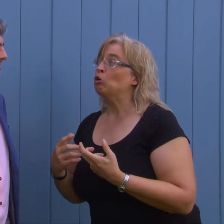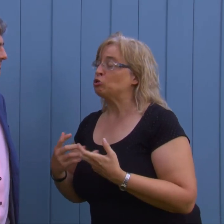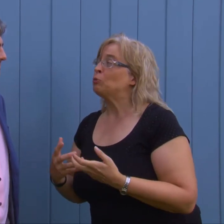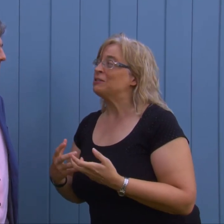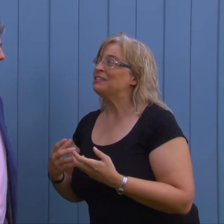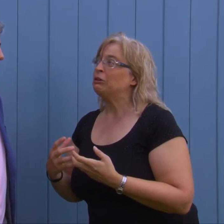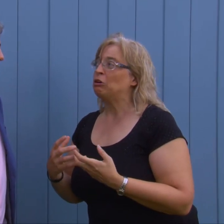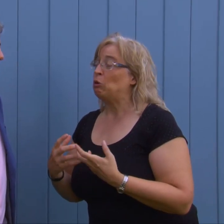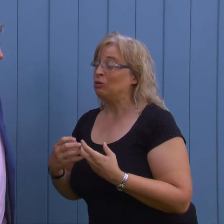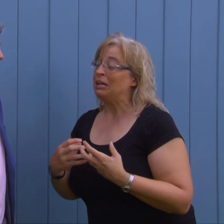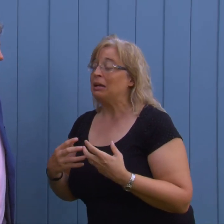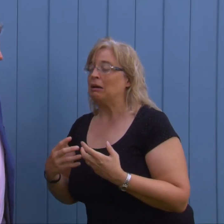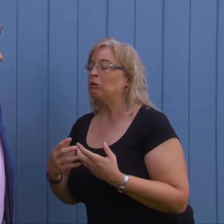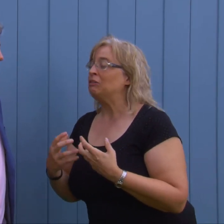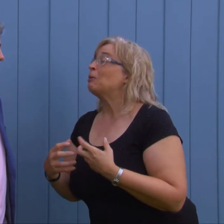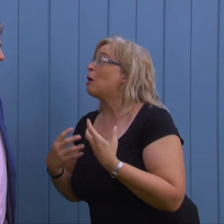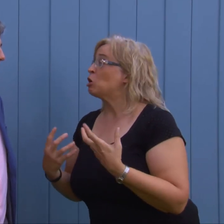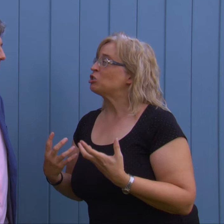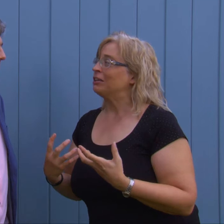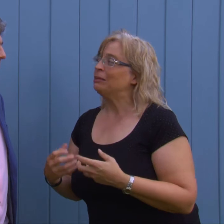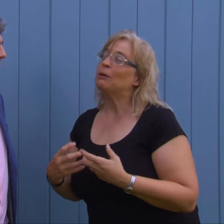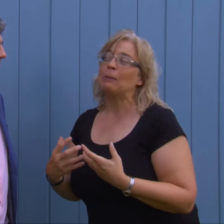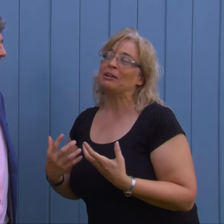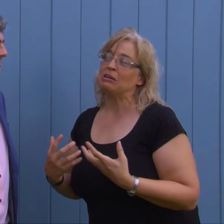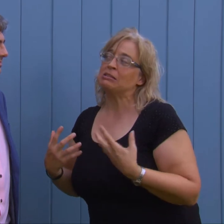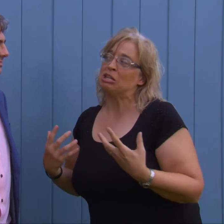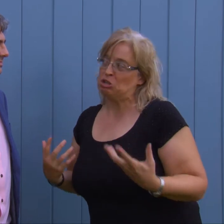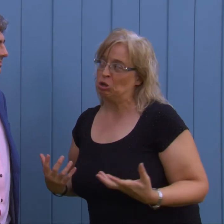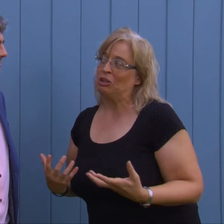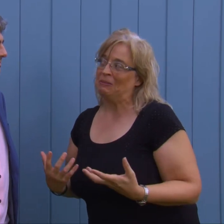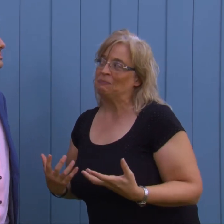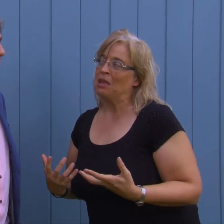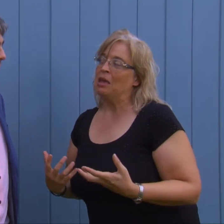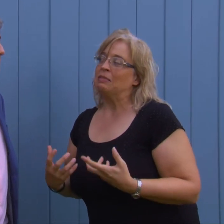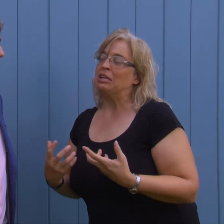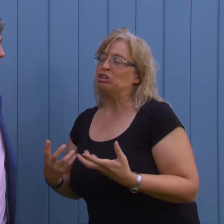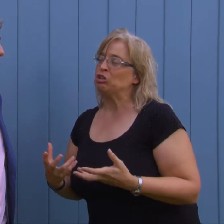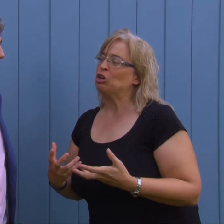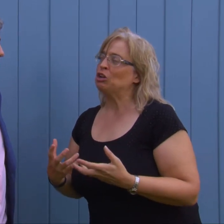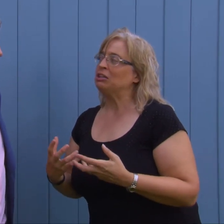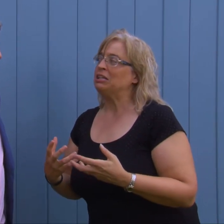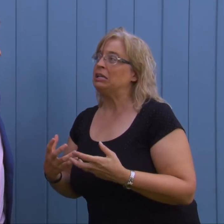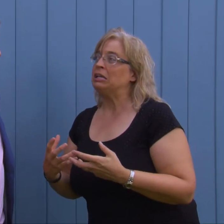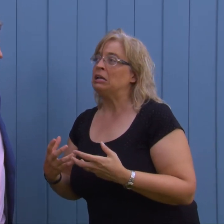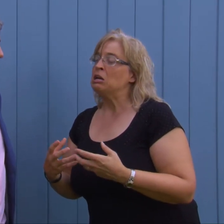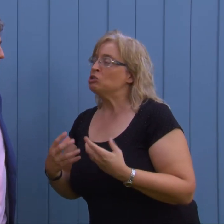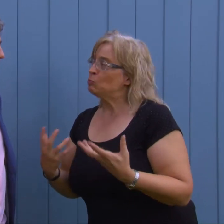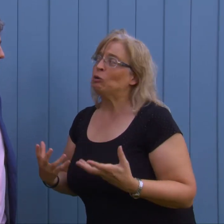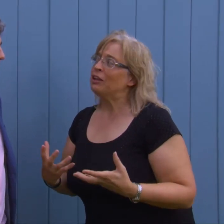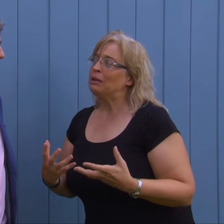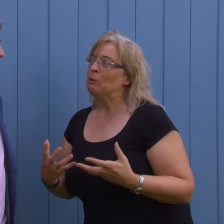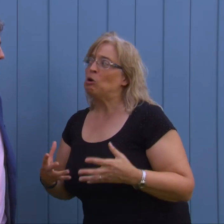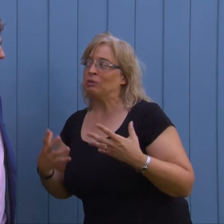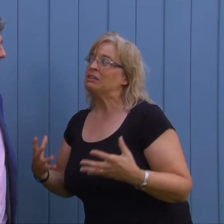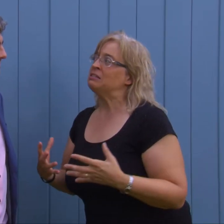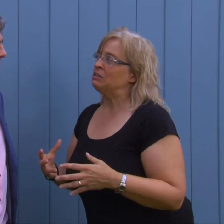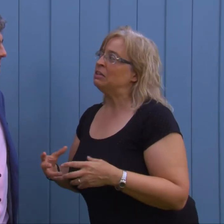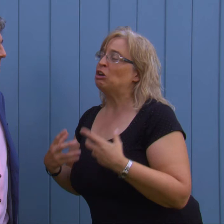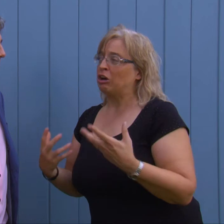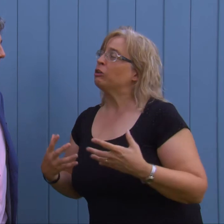Je peux dire qu'on est vraiment enchantés par la présence des jeunes. Des jeunes qui, spontanément, ont décidé de rendre